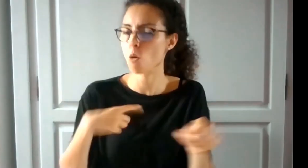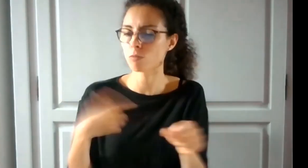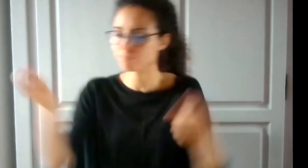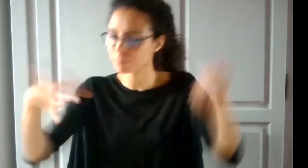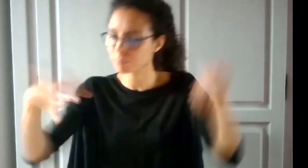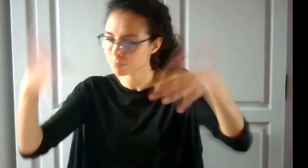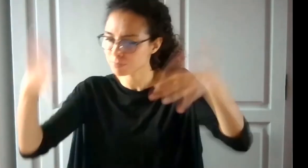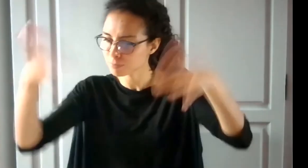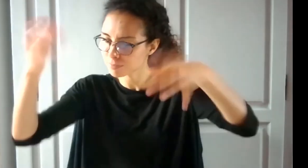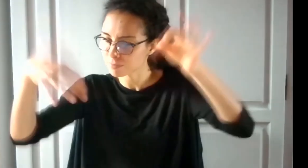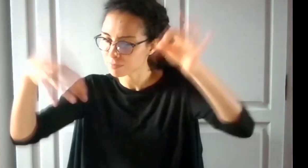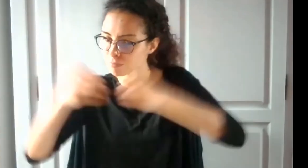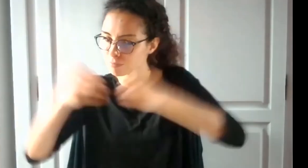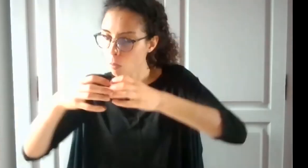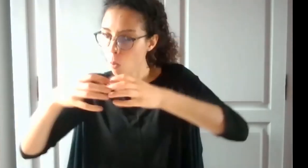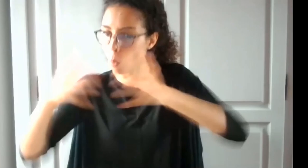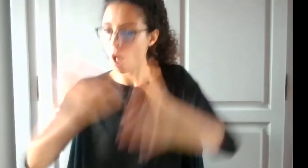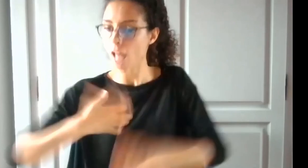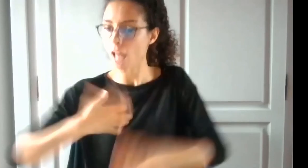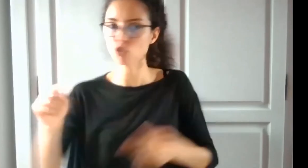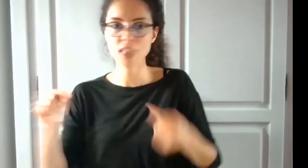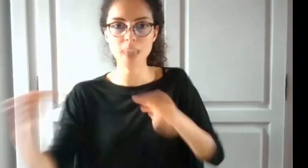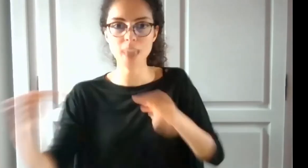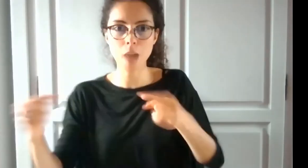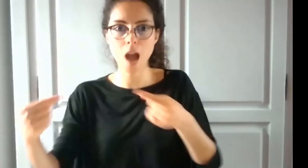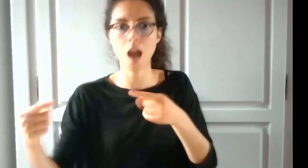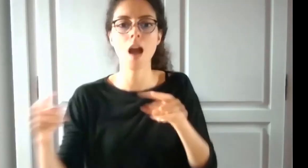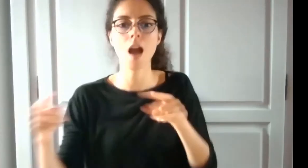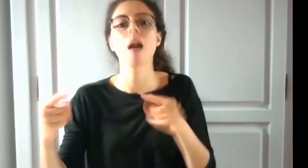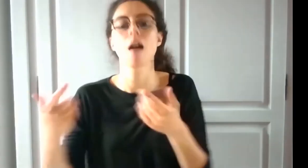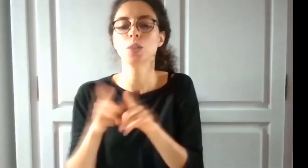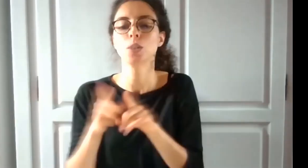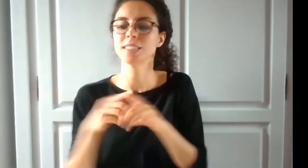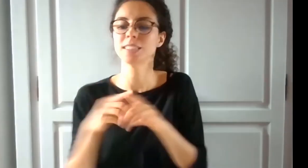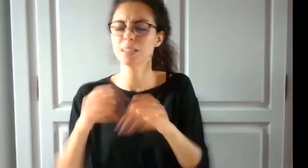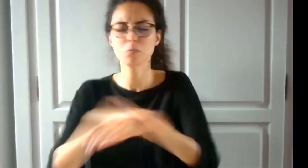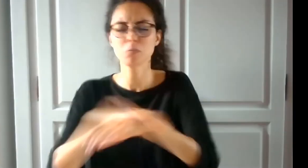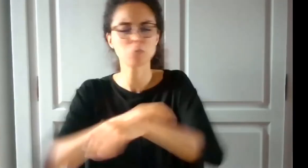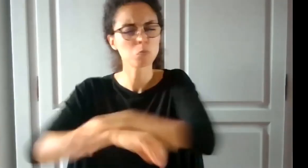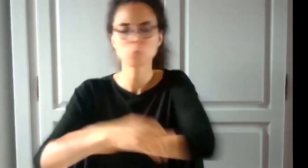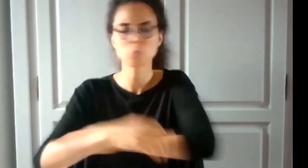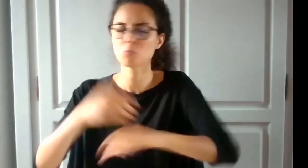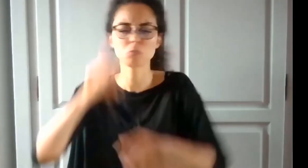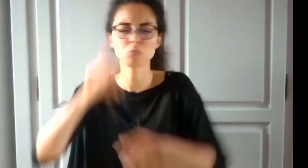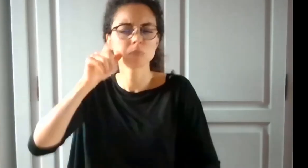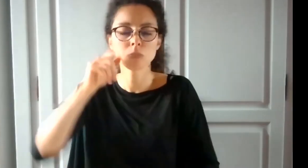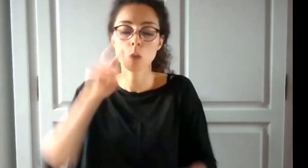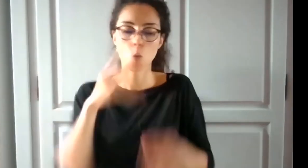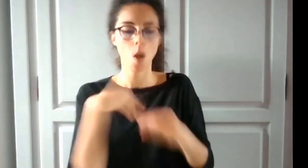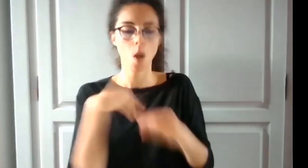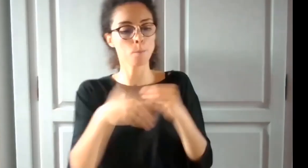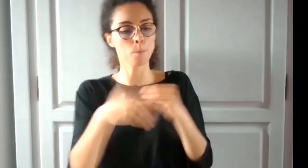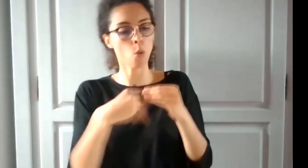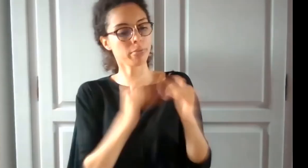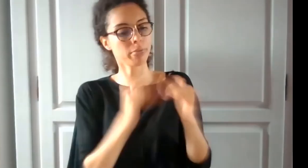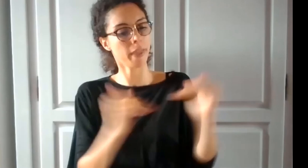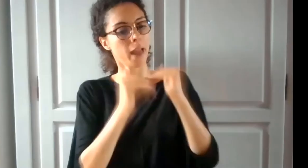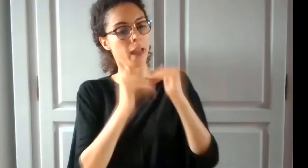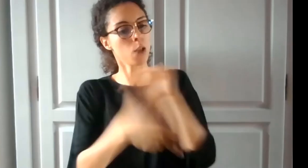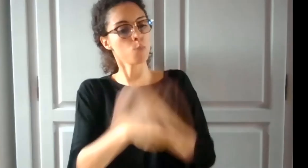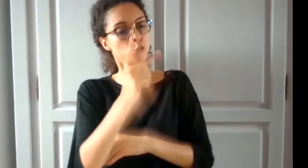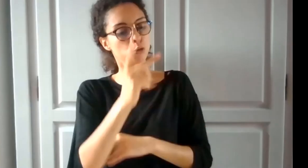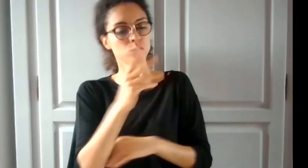nourrir le débat et la mobilisation pour un monde avec plus de progrès, plus d'égalité,